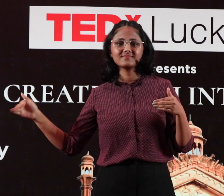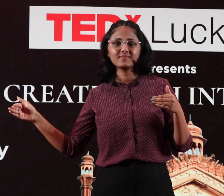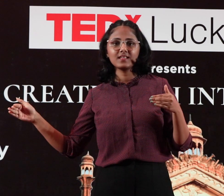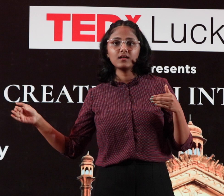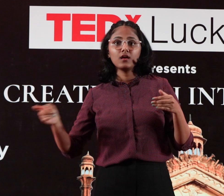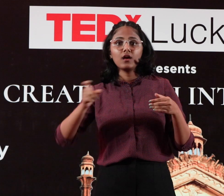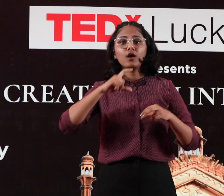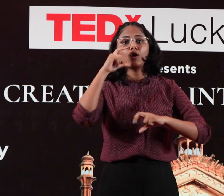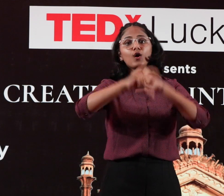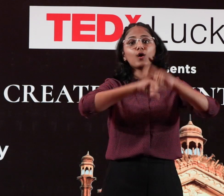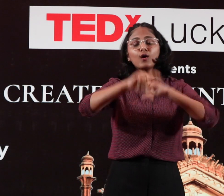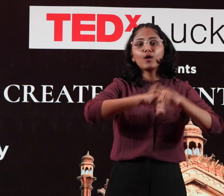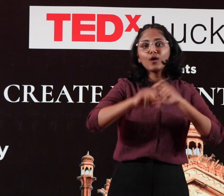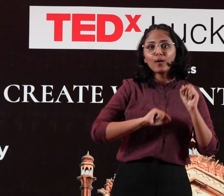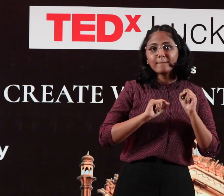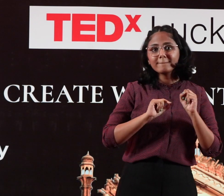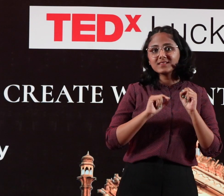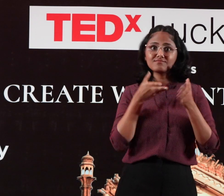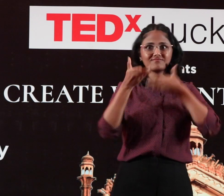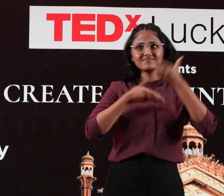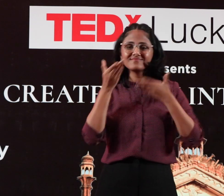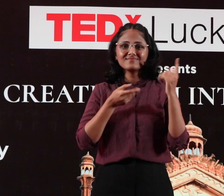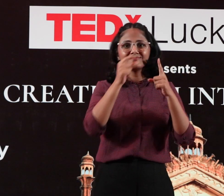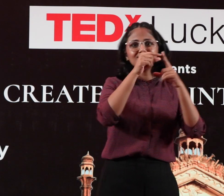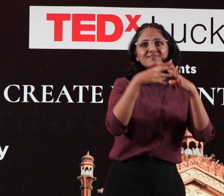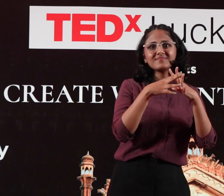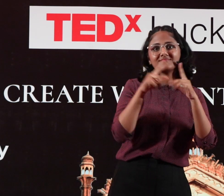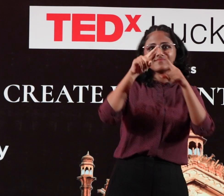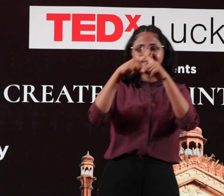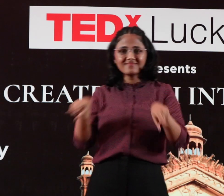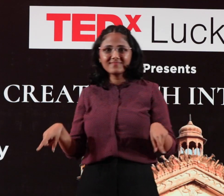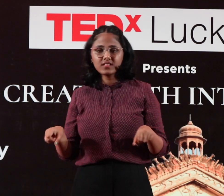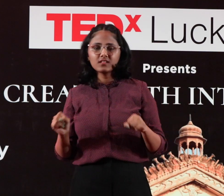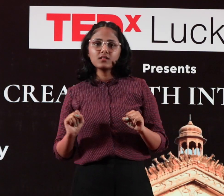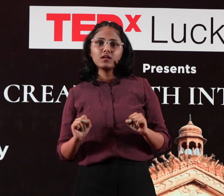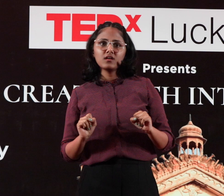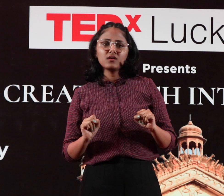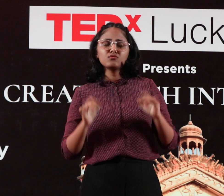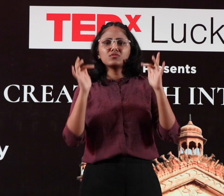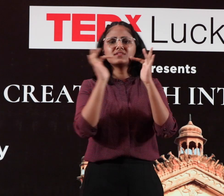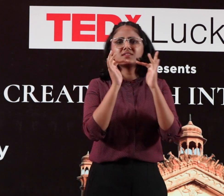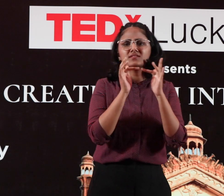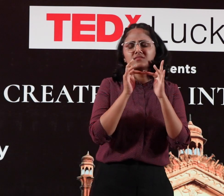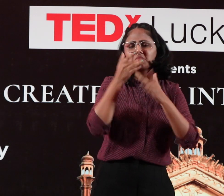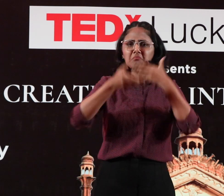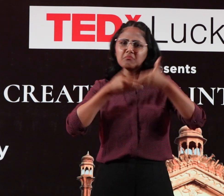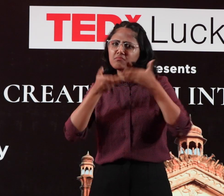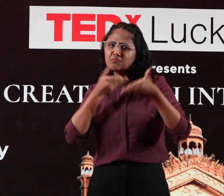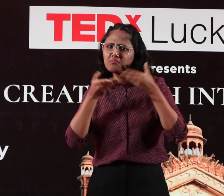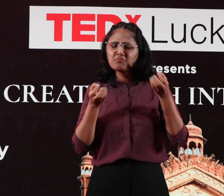जर्नी आपको पावर पॉइंट और एक्सेल तो सिखा देती है, तो वो यूज करते करते, इंटरनेट यूज करते बच्चों को पढ़ाने लगा। उसी दरमियान